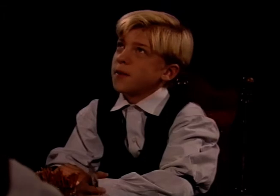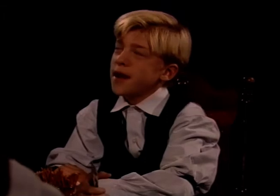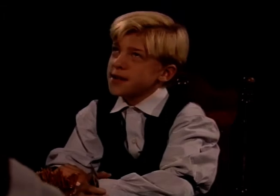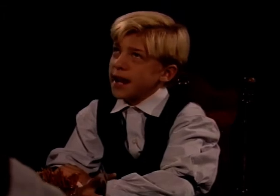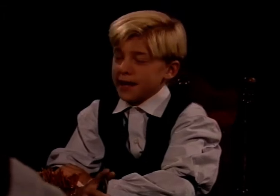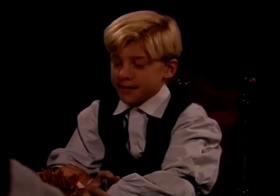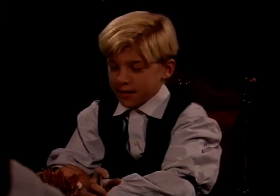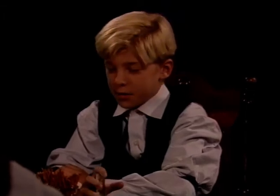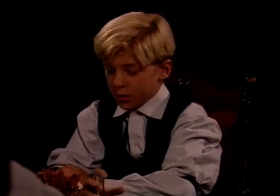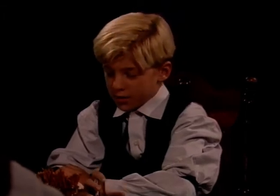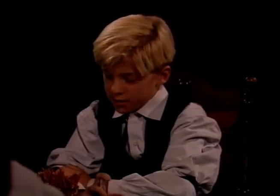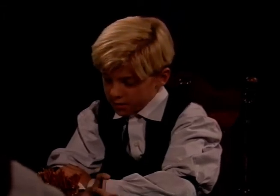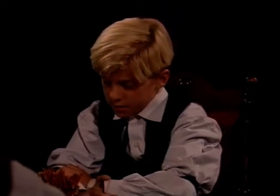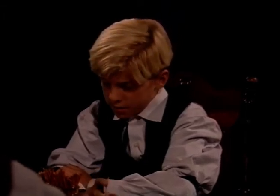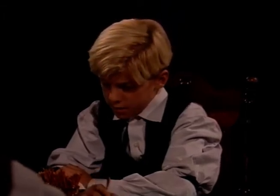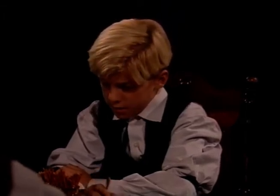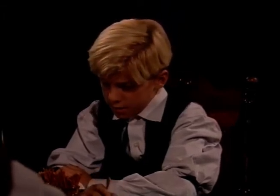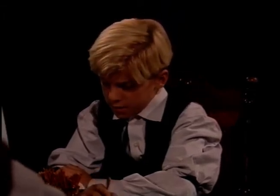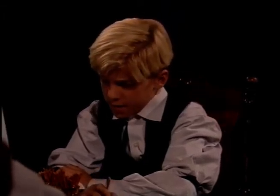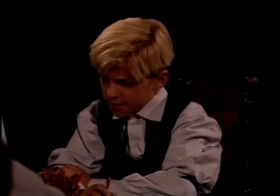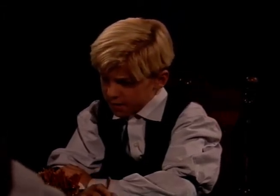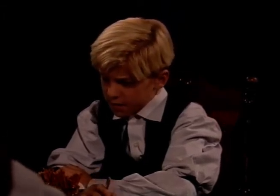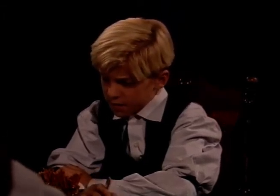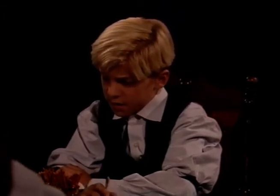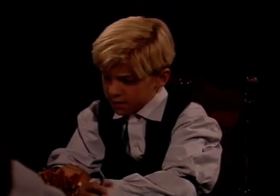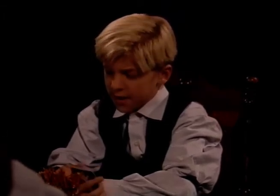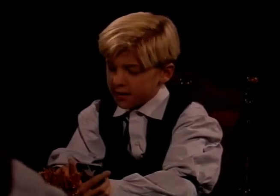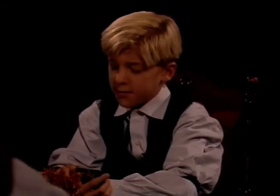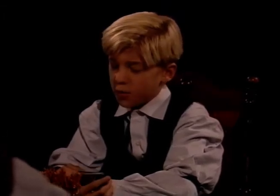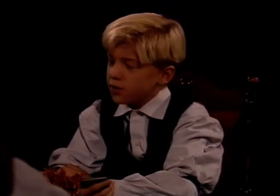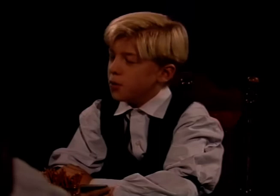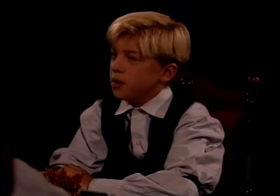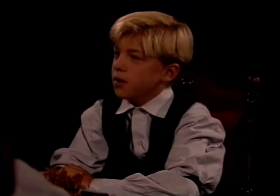lär sig engelska i skolan, så lär man sig teckenspråk nu.